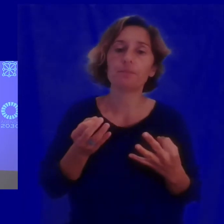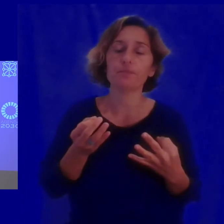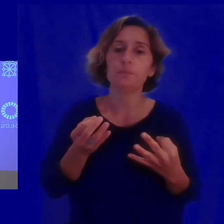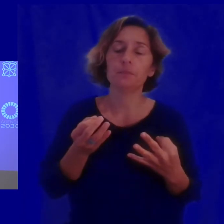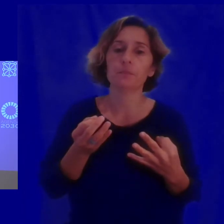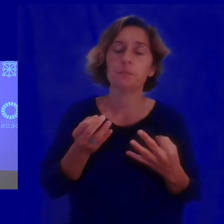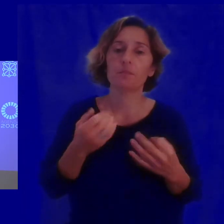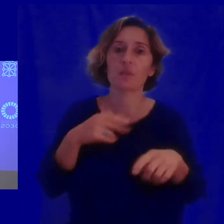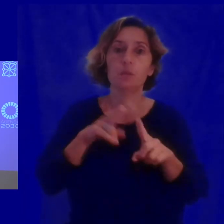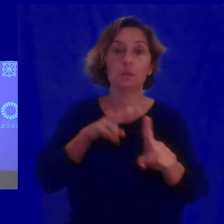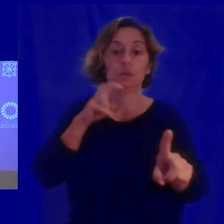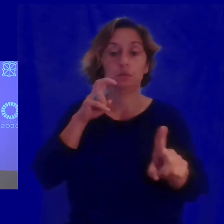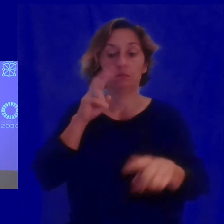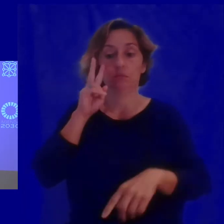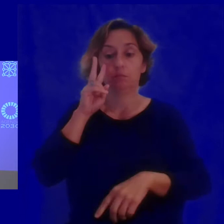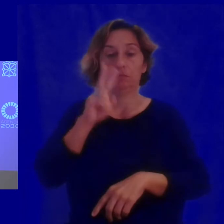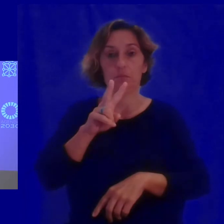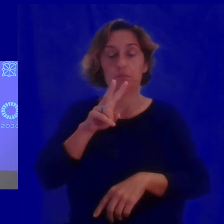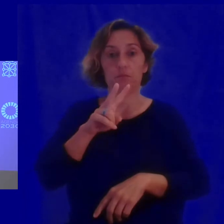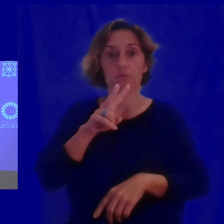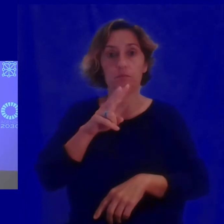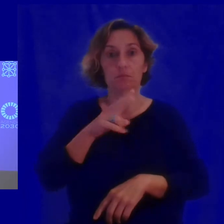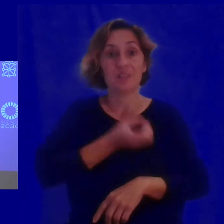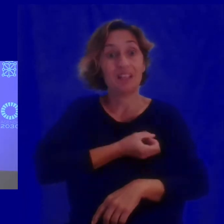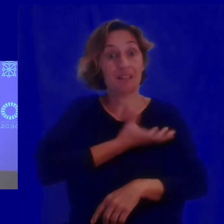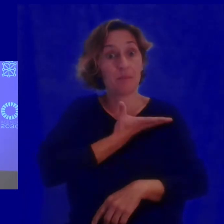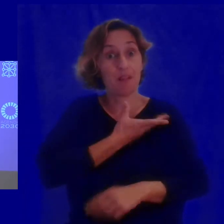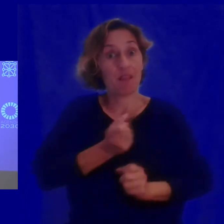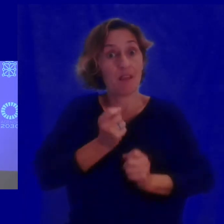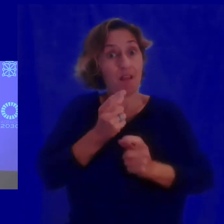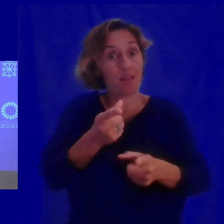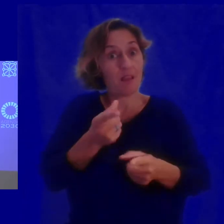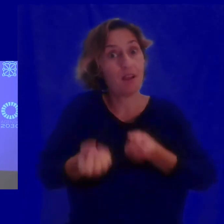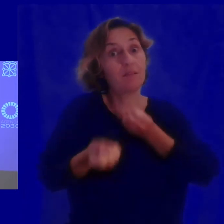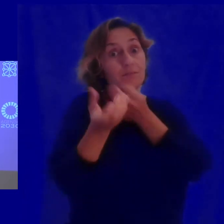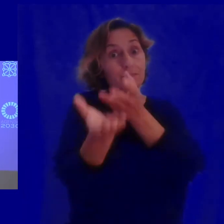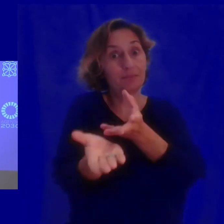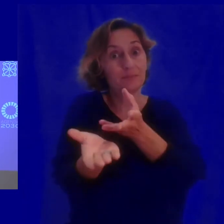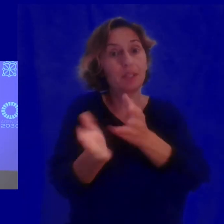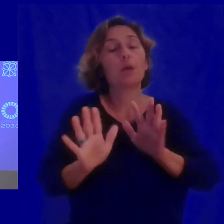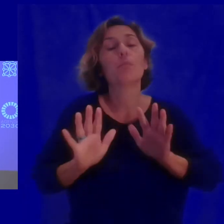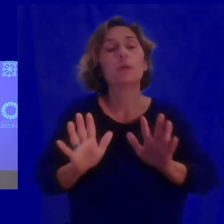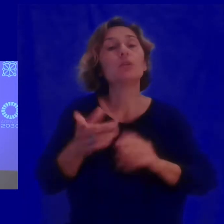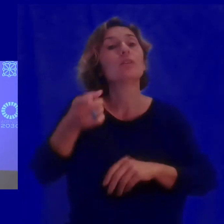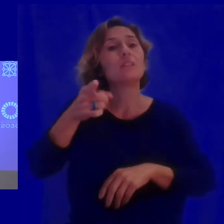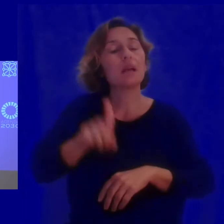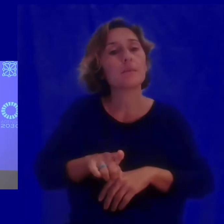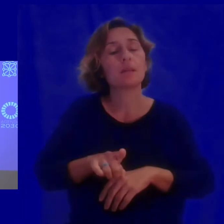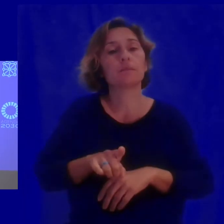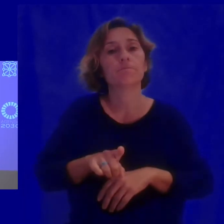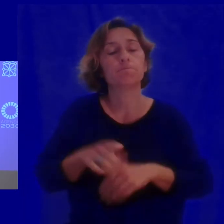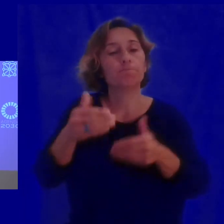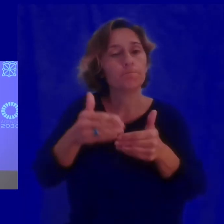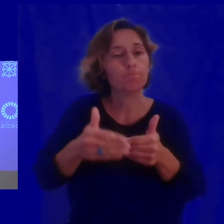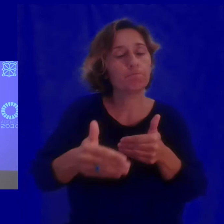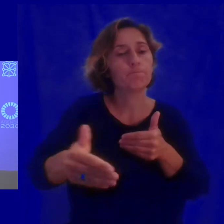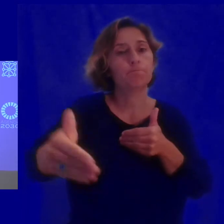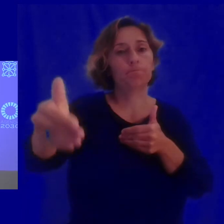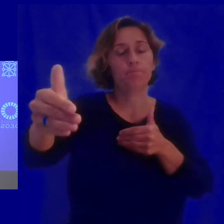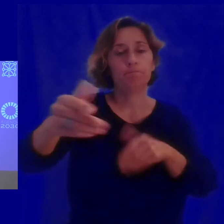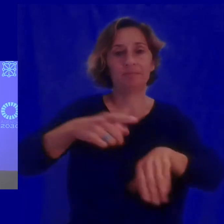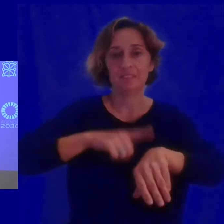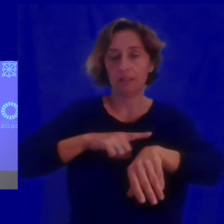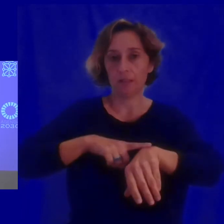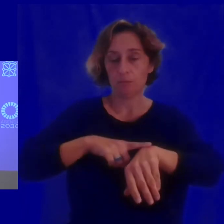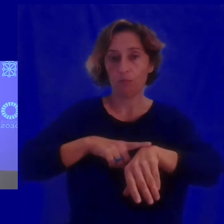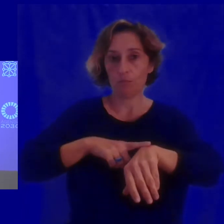visión esperanzadora que me parece importante transmitir, pero también hay que mirar un poco más allá en el tiempo y